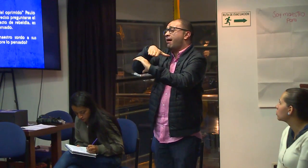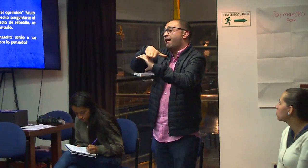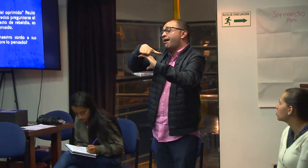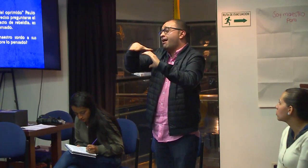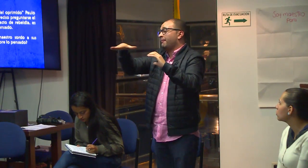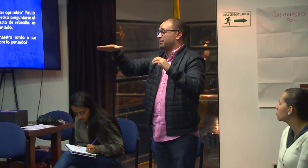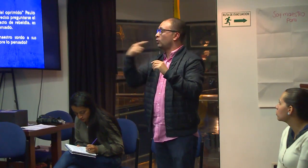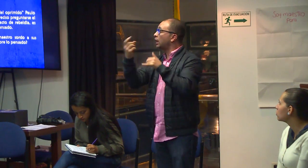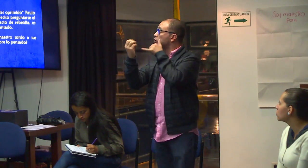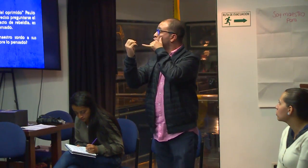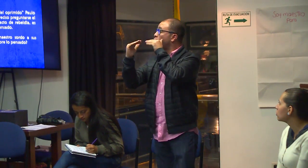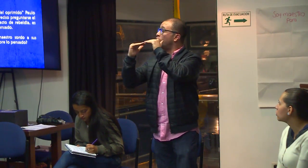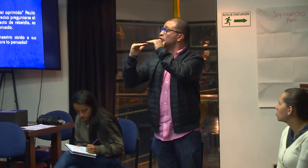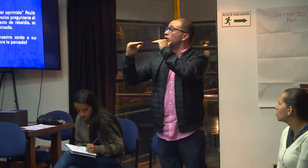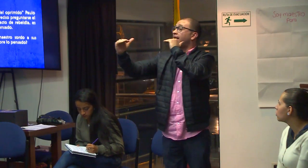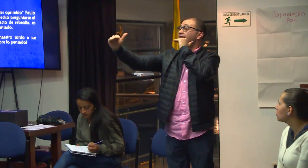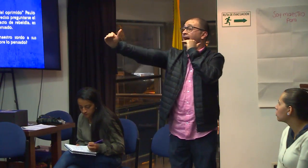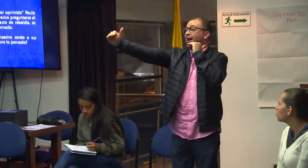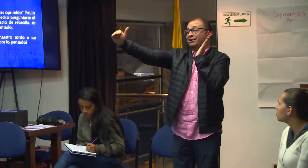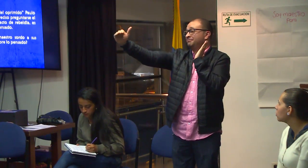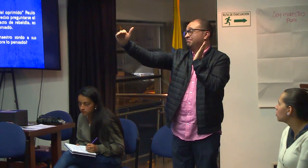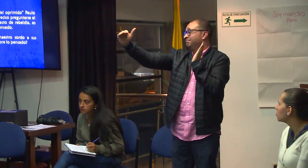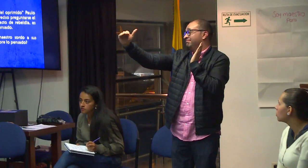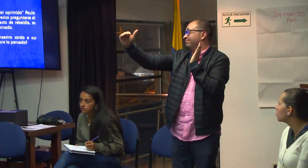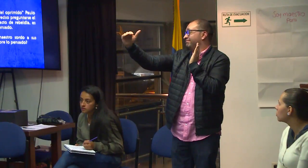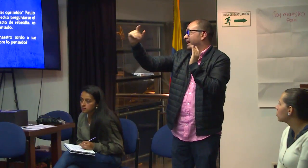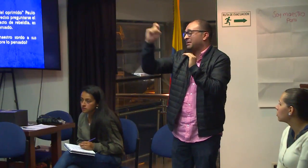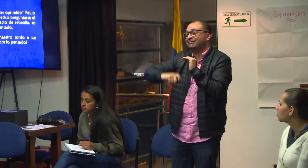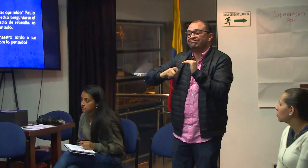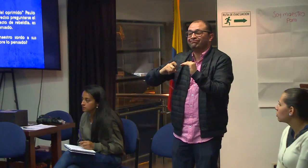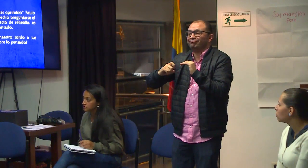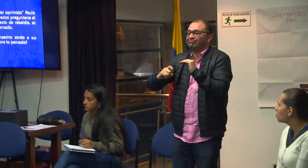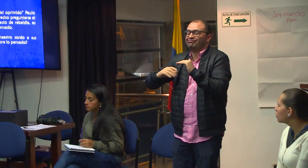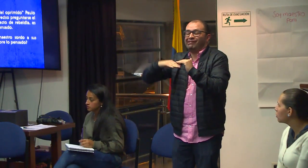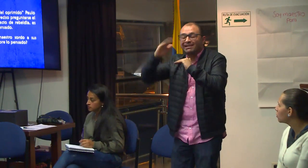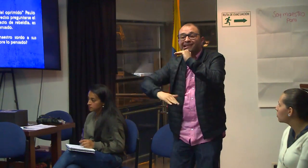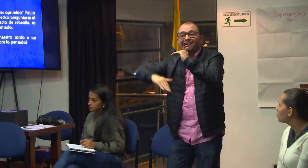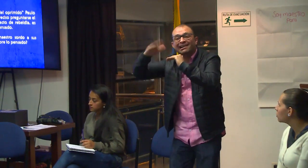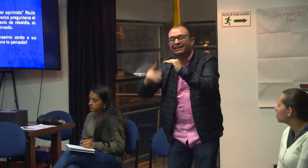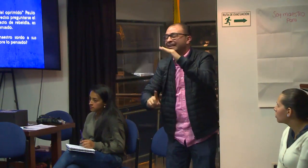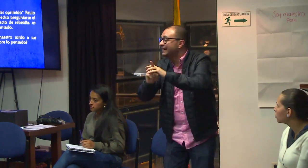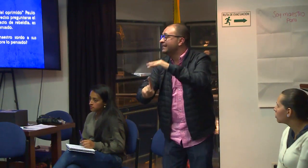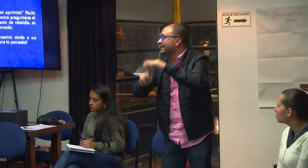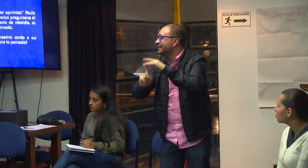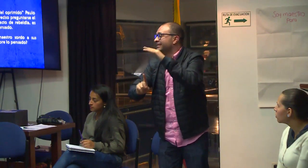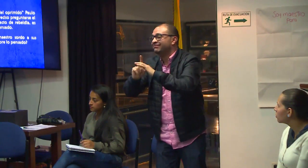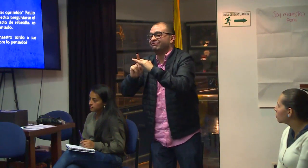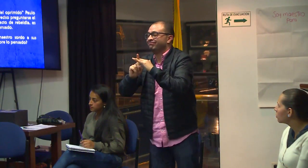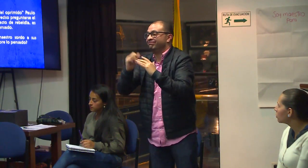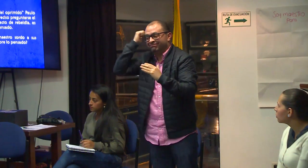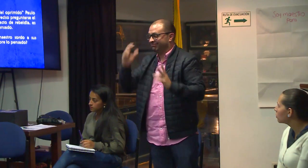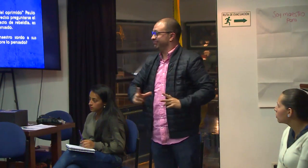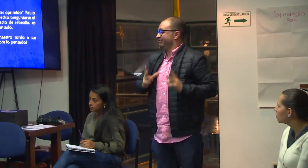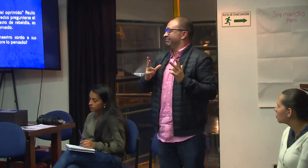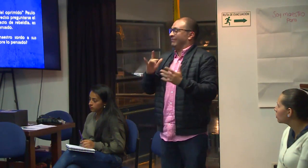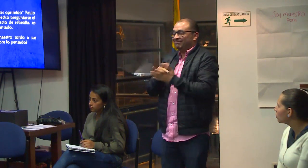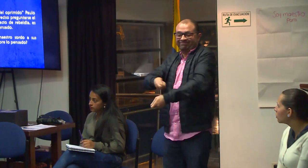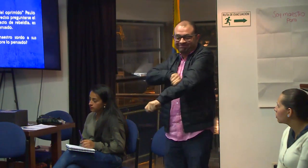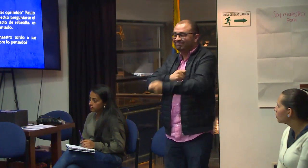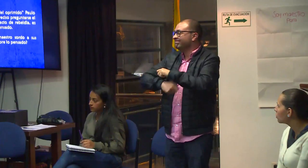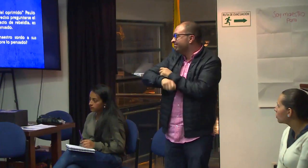vamos y venimos y la lucha sigue como ahí, como en una quietud que no avanza, es un camino